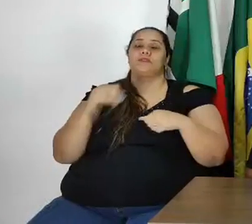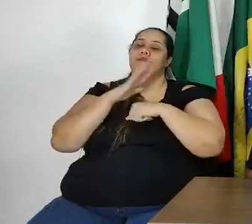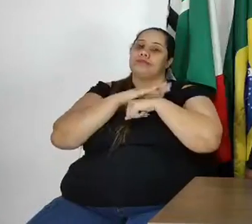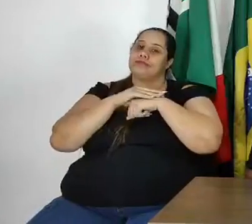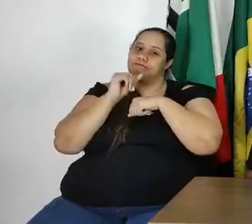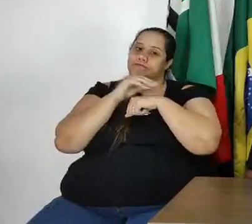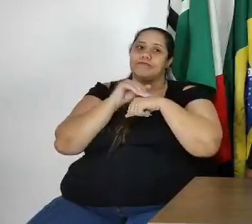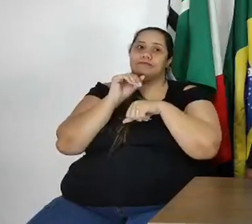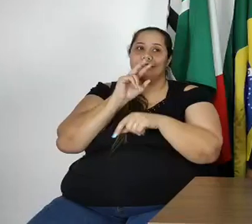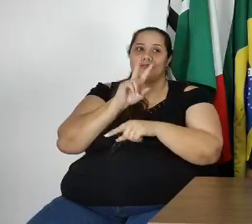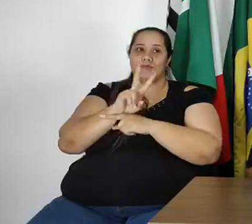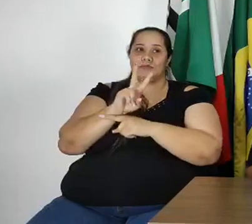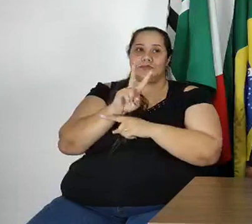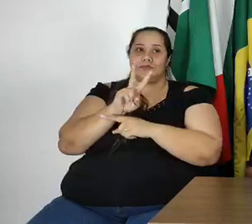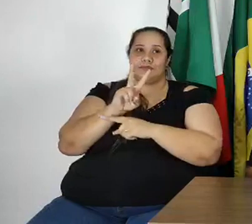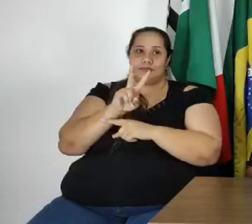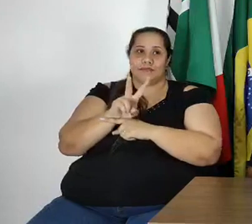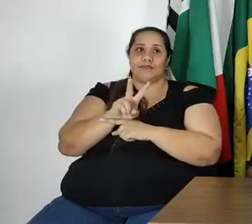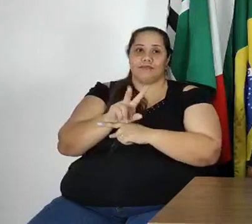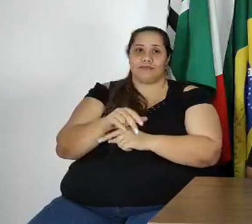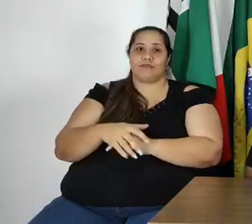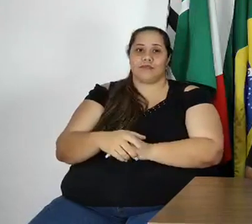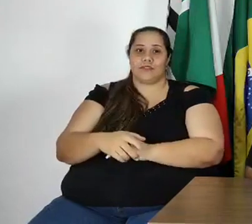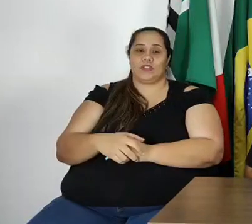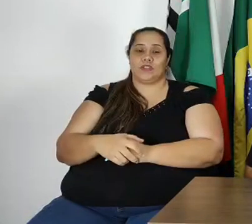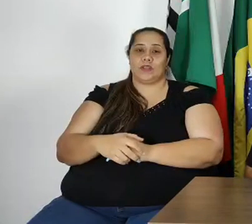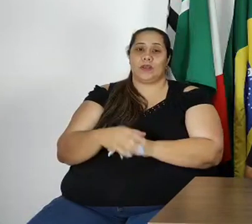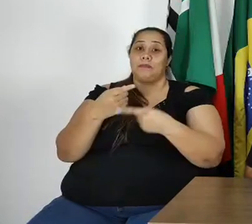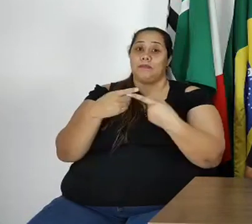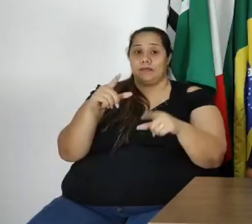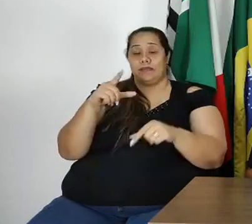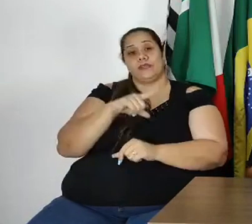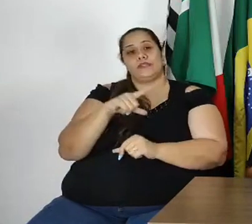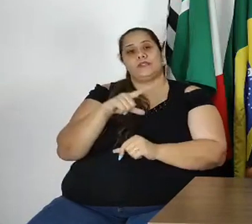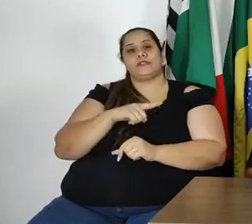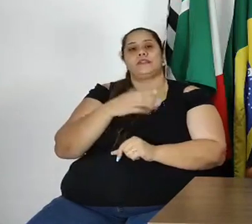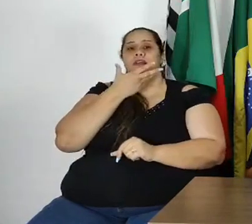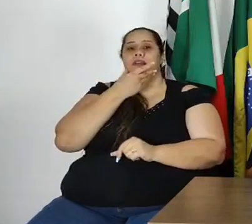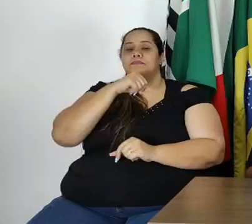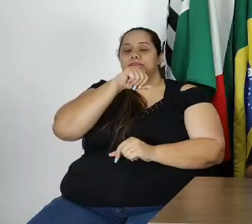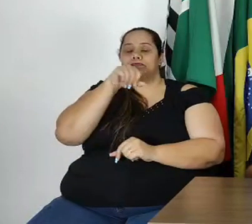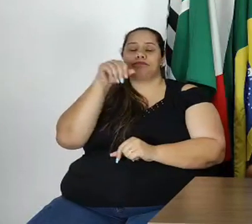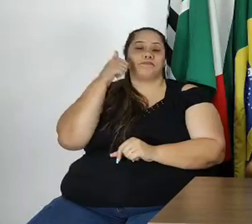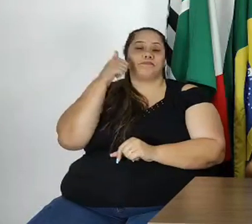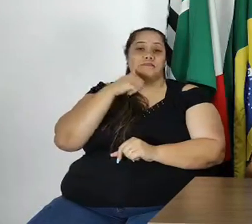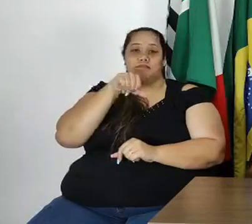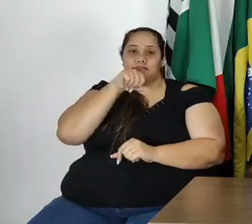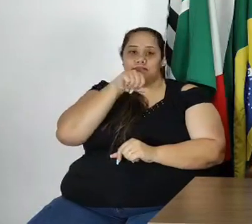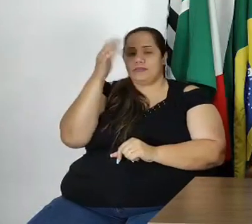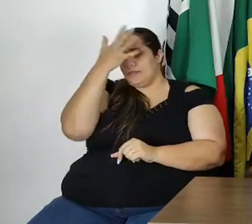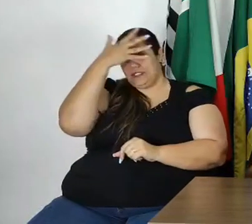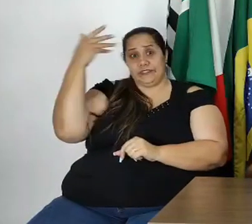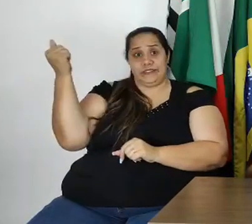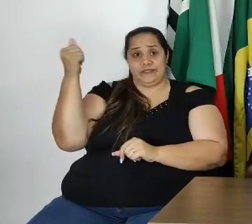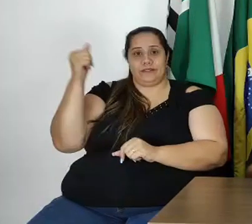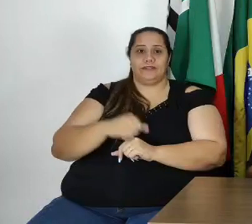alguns pais, eles estão esquecendo de fazer esse papel. E aí, o que está acontecendo no